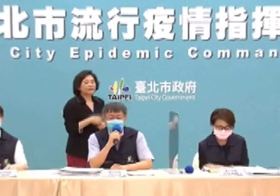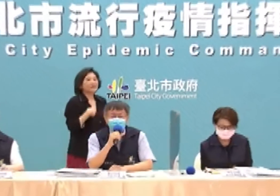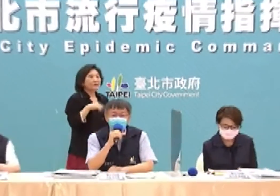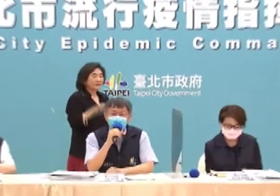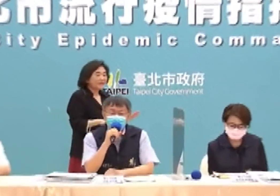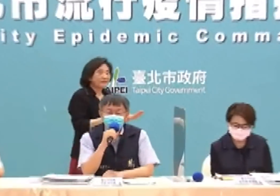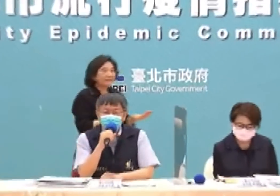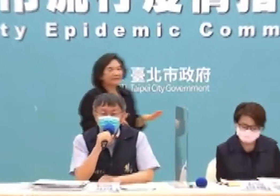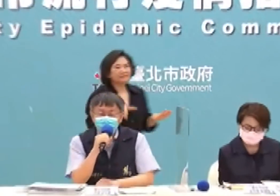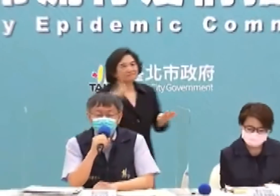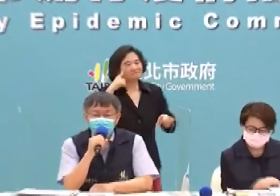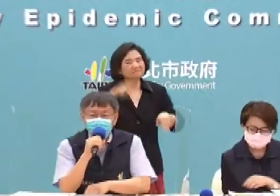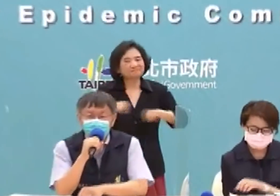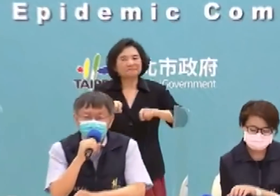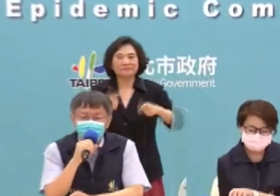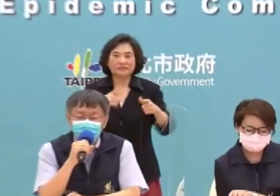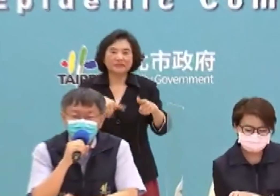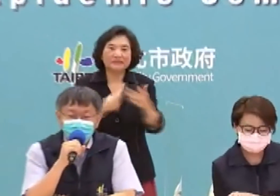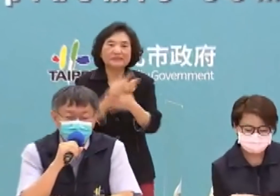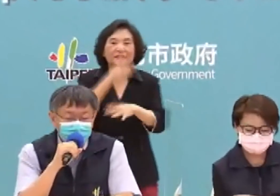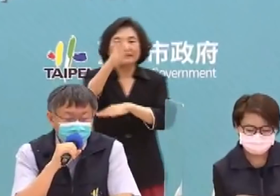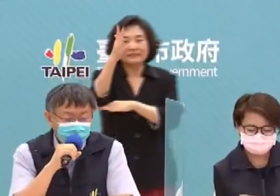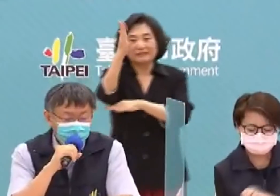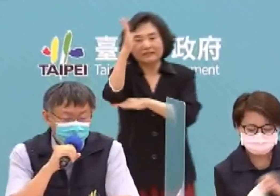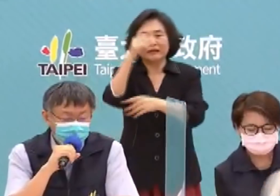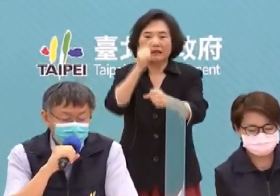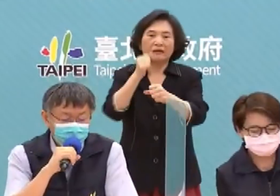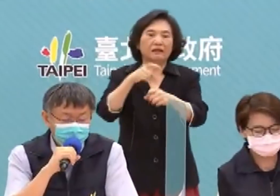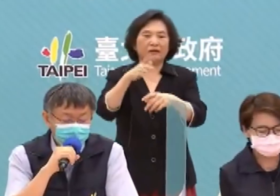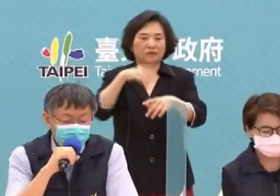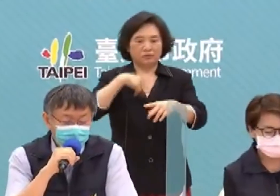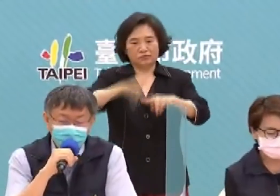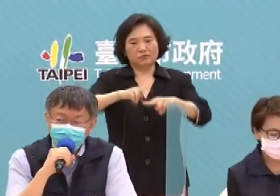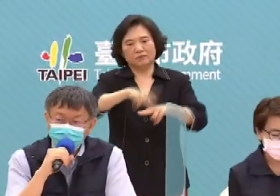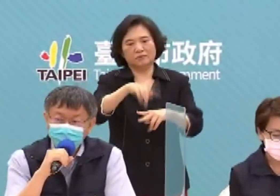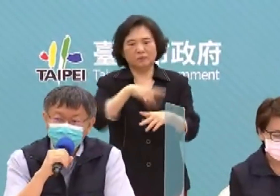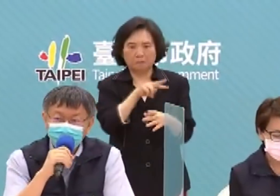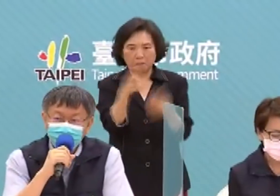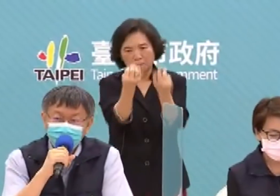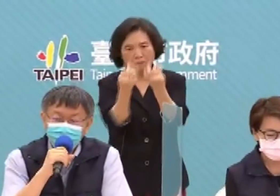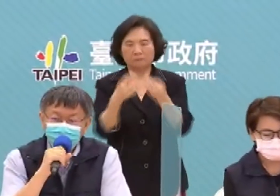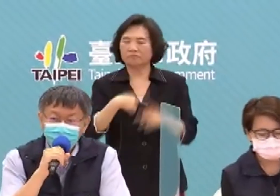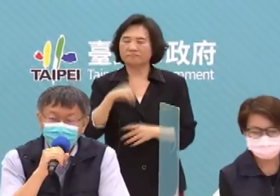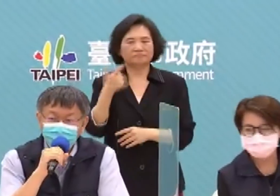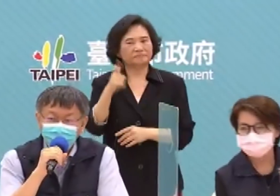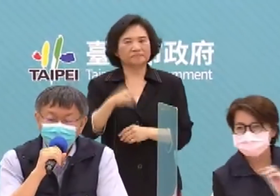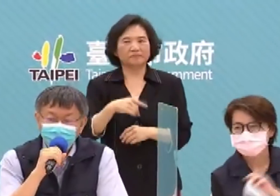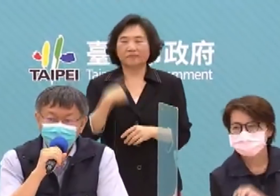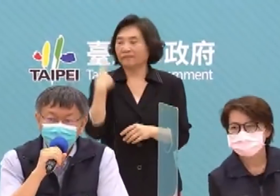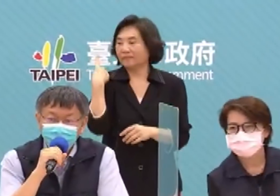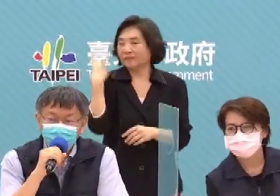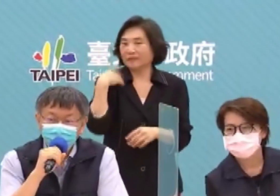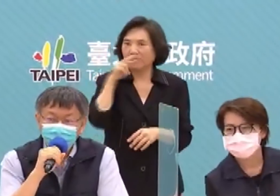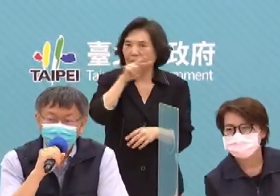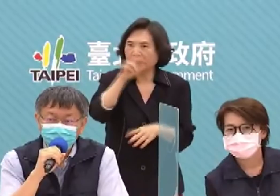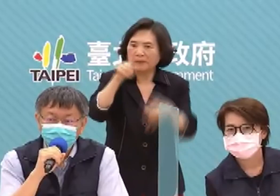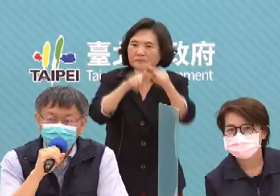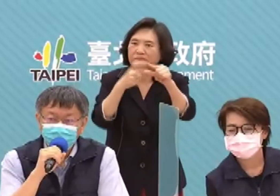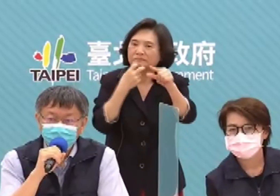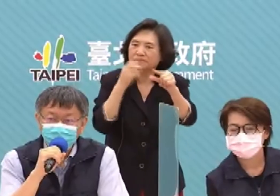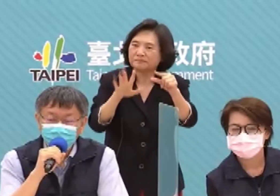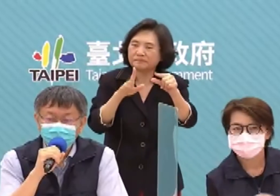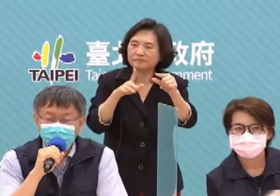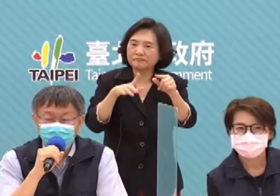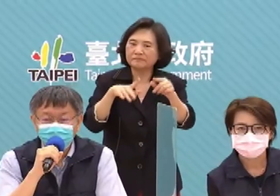哦，不是说坐在办公室看数字的。事实上，我前几天看中央在讲，我们说什么